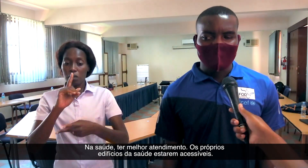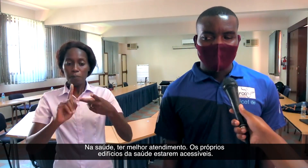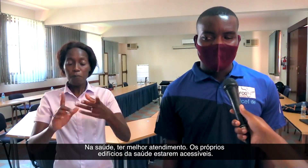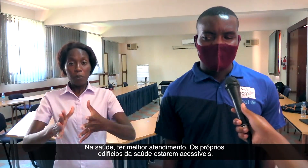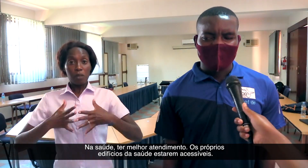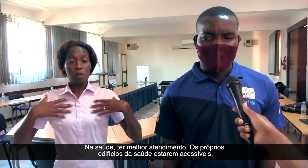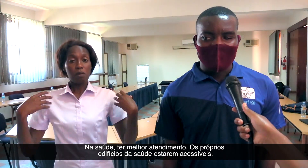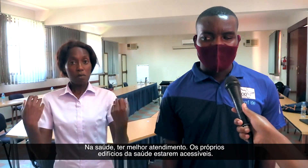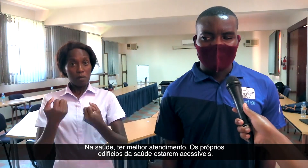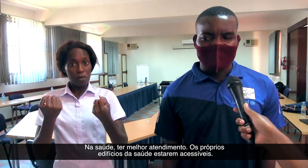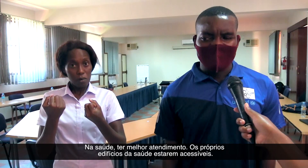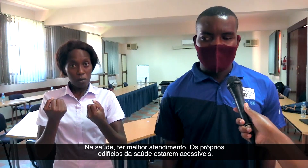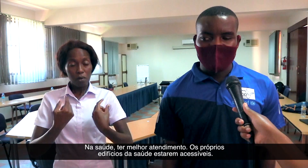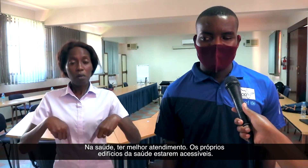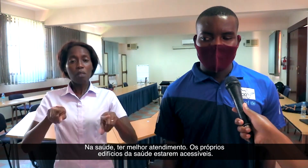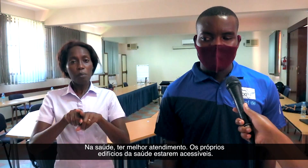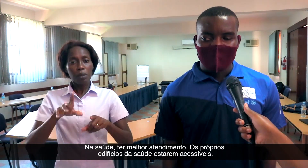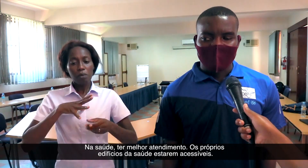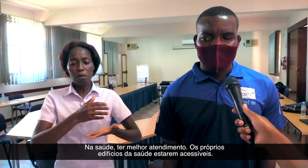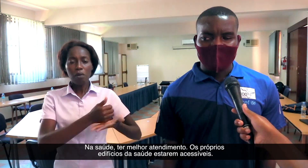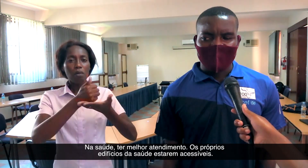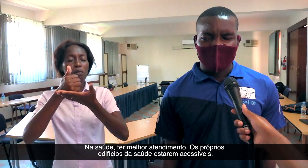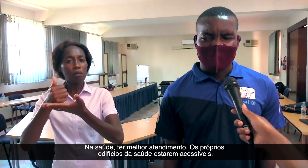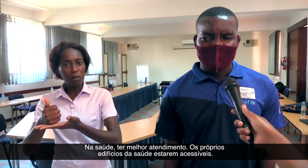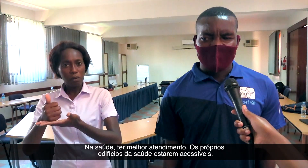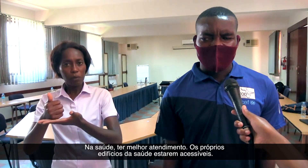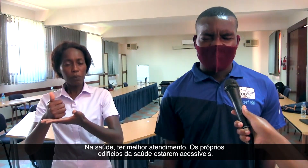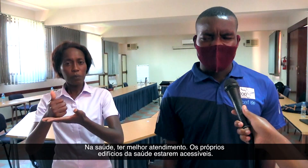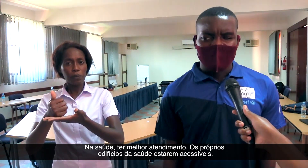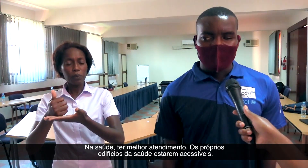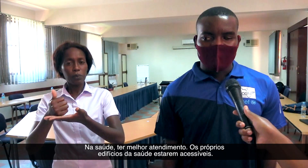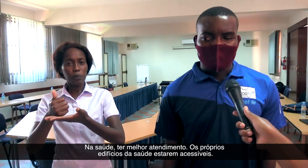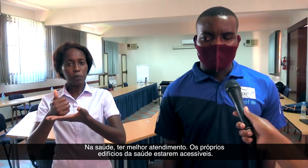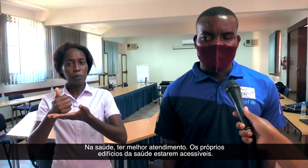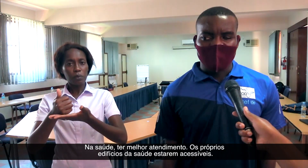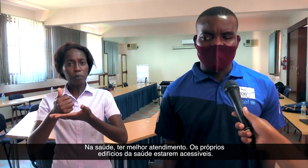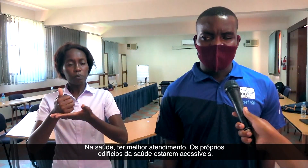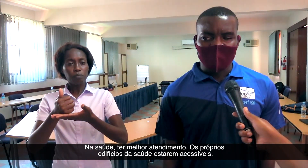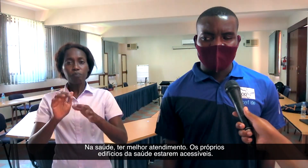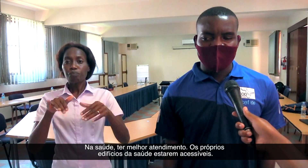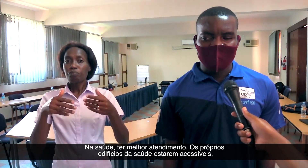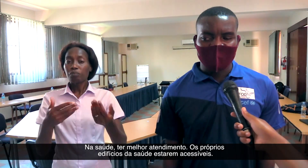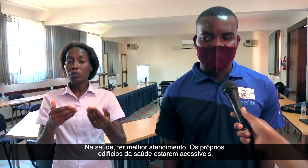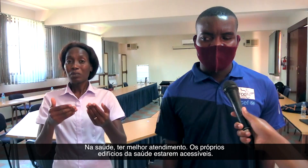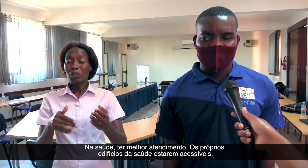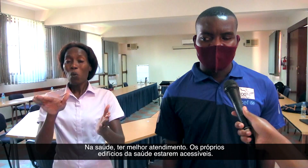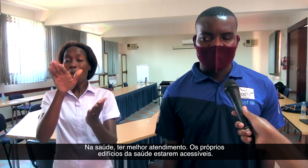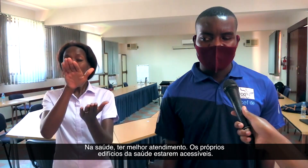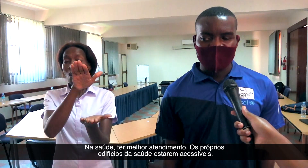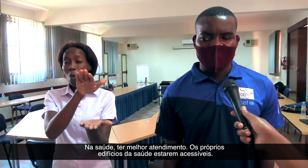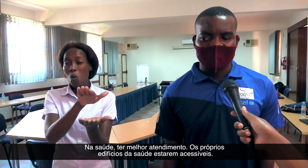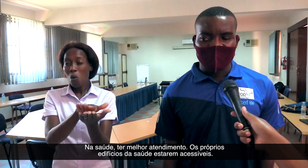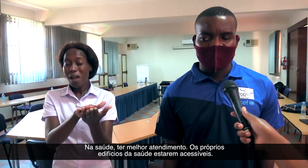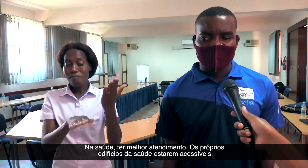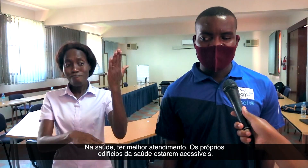saúde, ter lá atendimento, ter lá os próprios edifícios